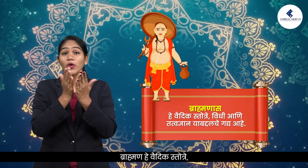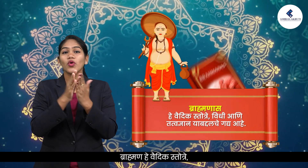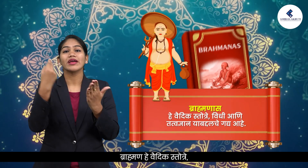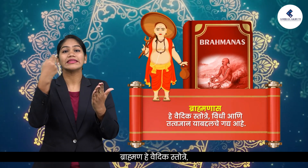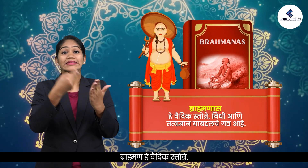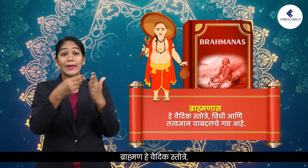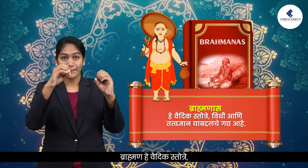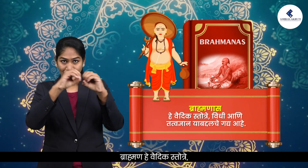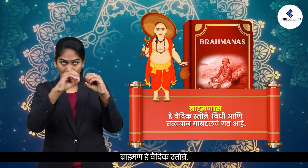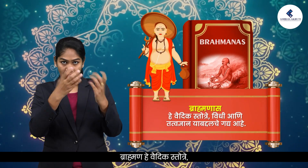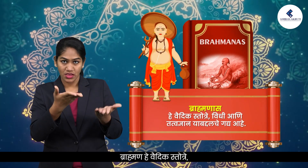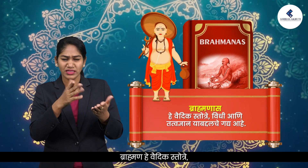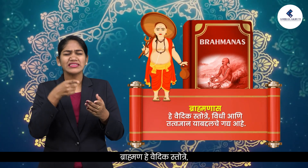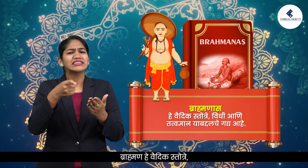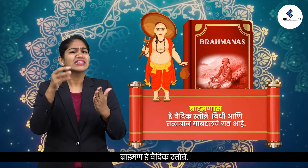ब्राह्मण हे वैदिक स्तोत्रे,